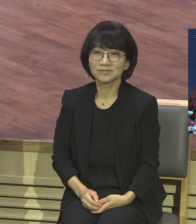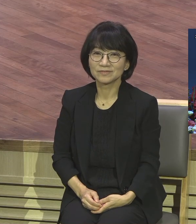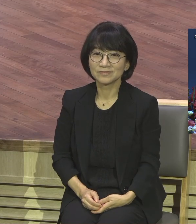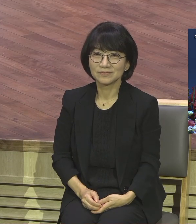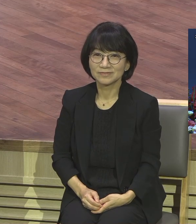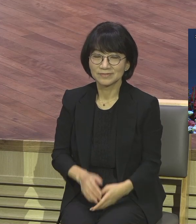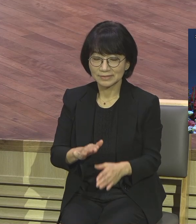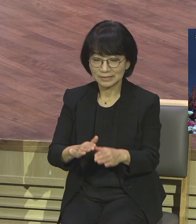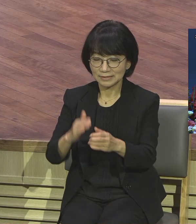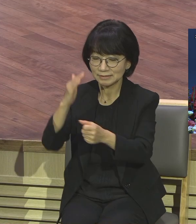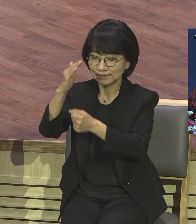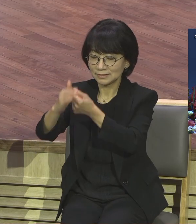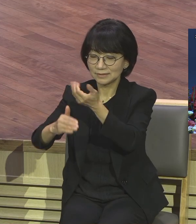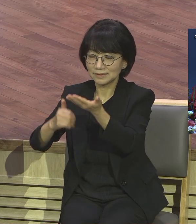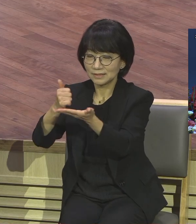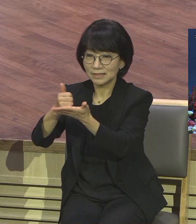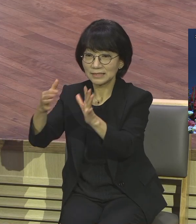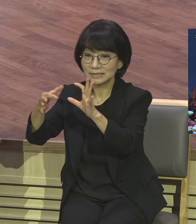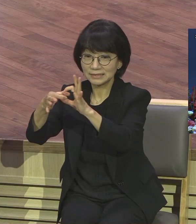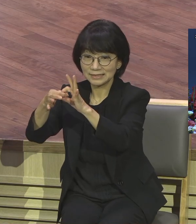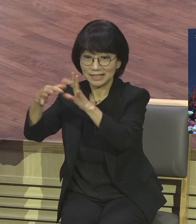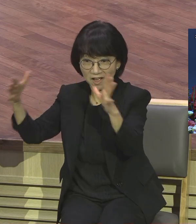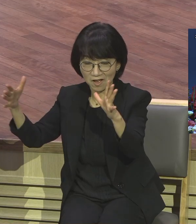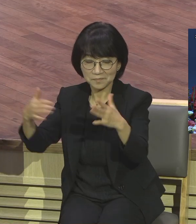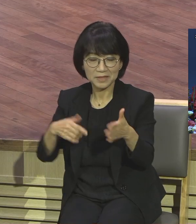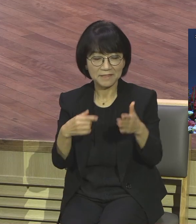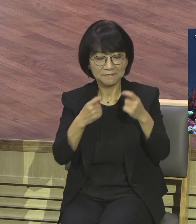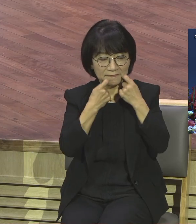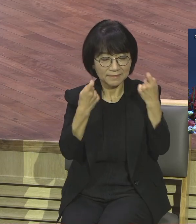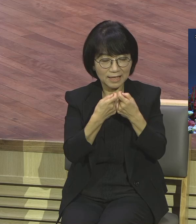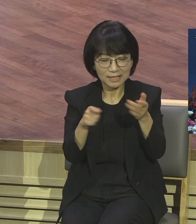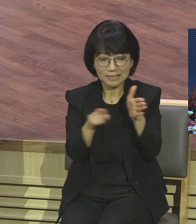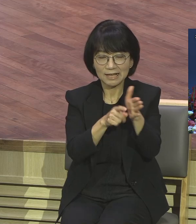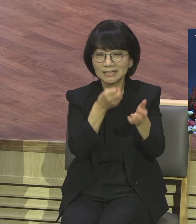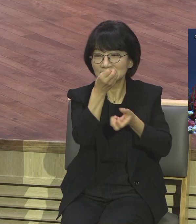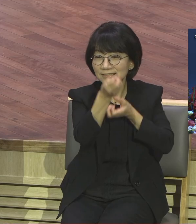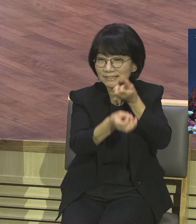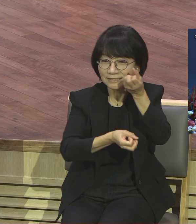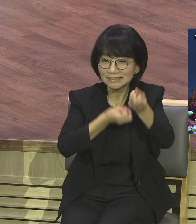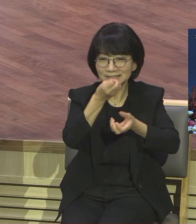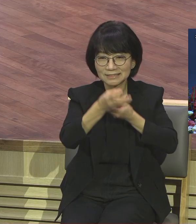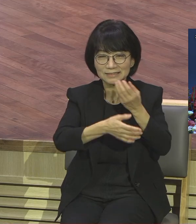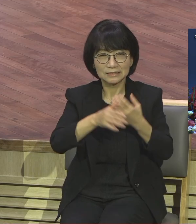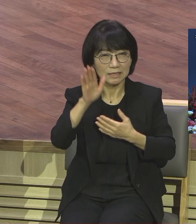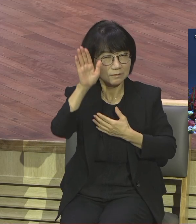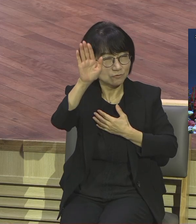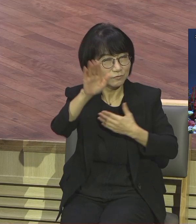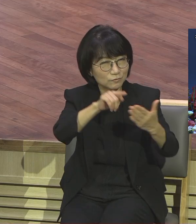성경에 근거하지 않는 그런 간증들, 그런 꿈들, 그런 환상들,